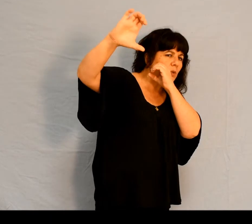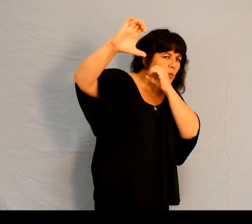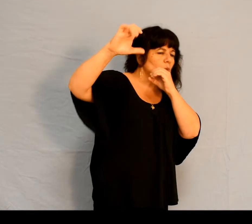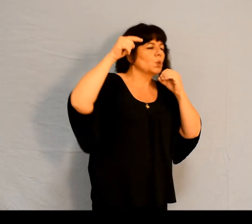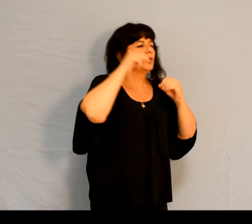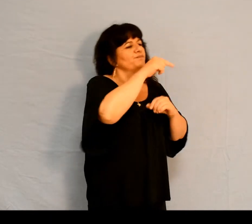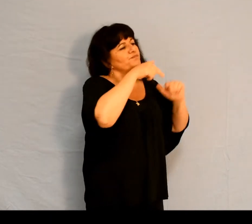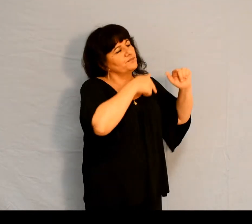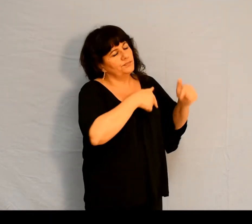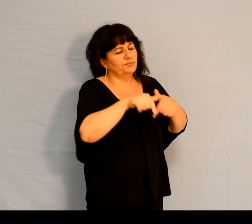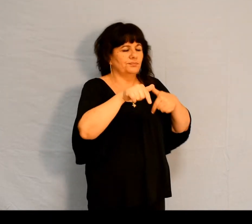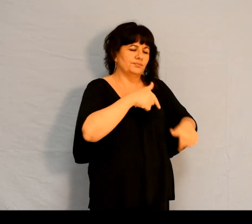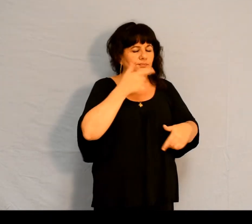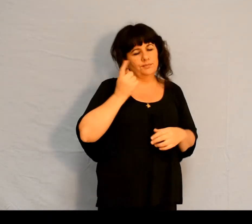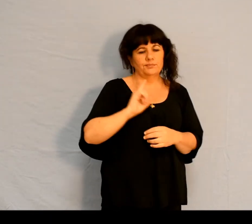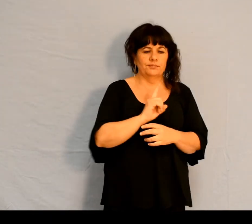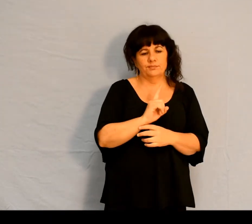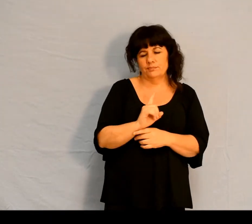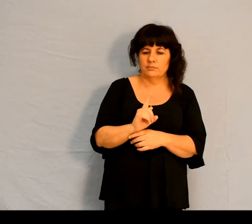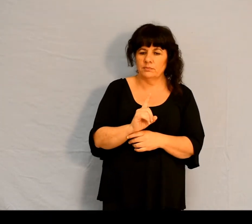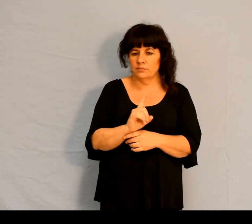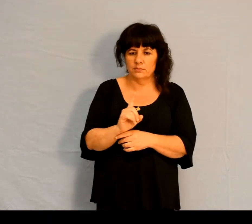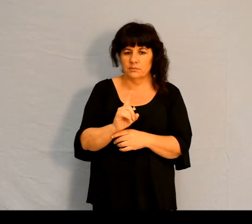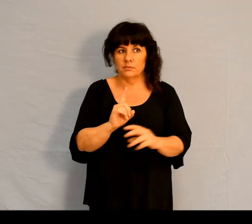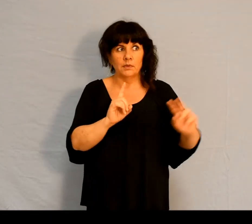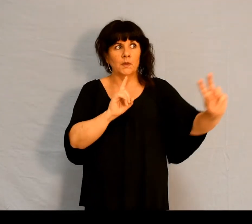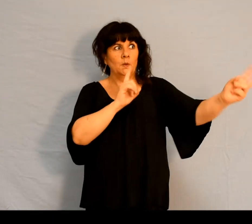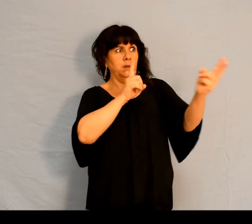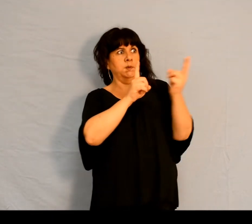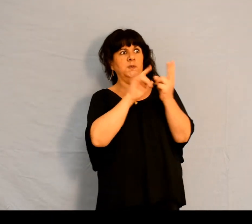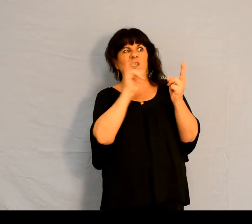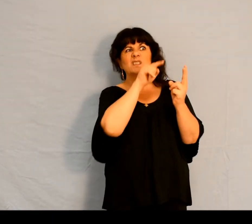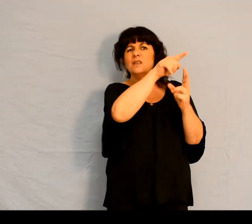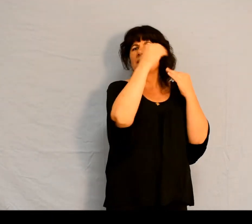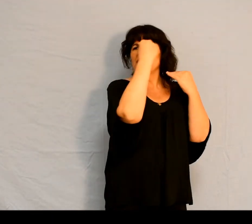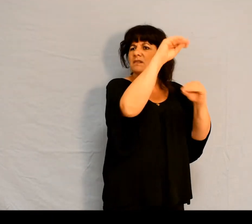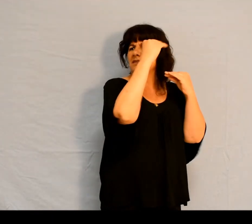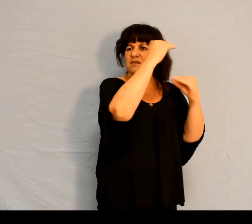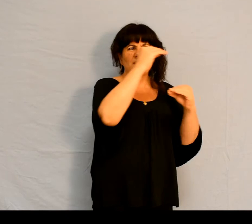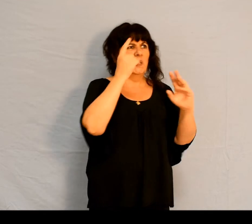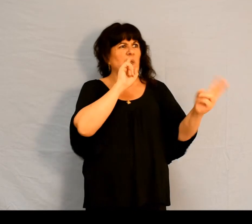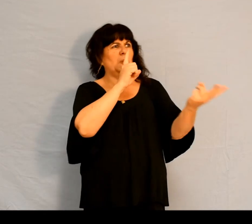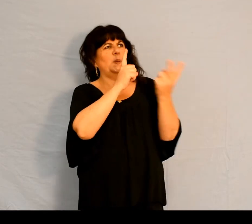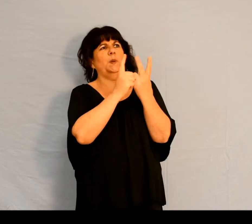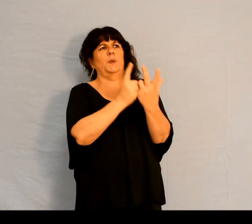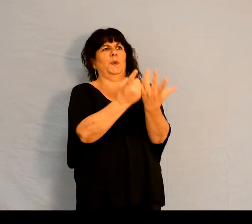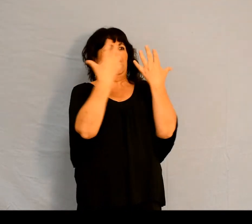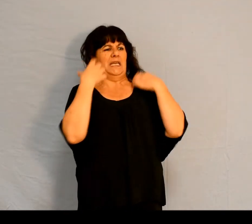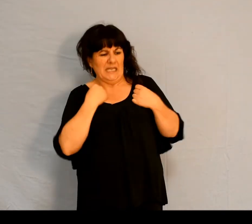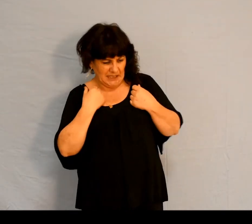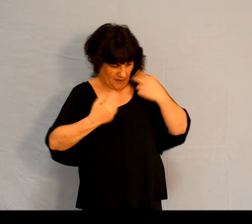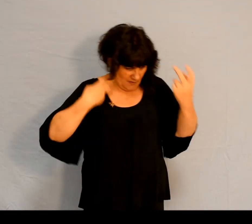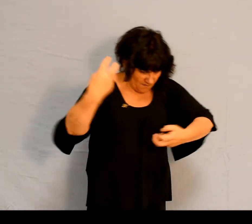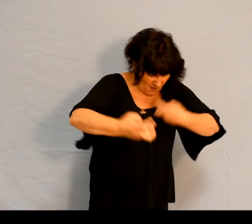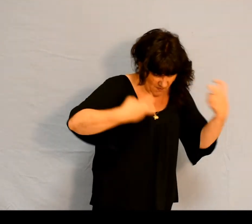Ceux-ci, après l'avoir dépouillé et roué de coups, s'en allèrent, le laissant à moitié mort.